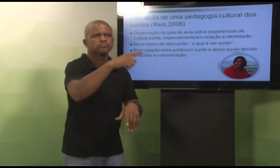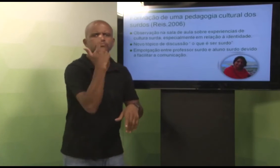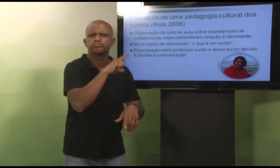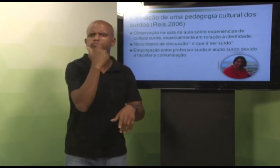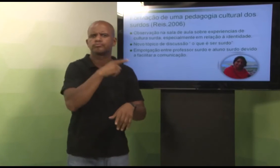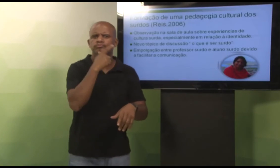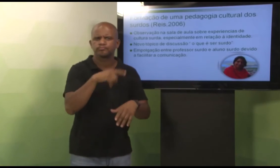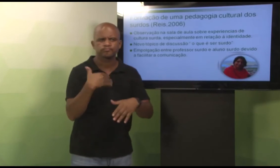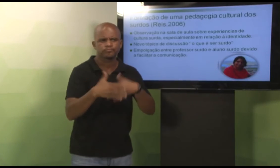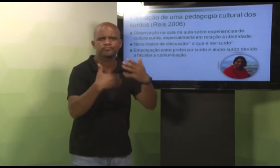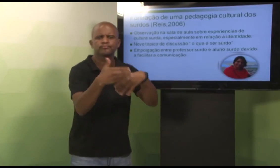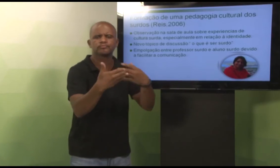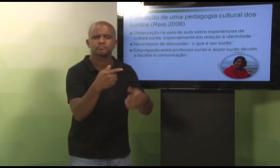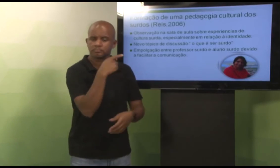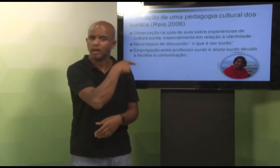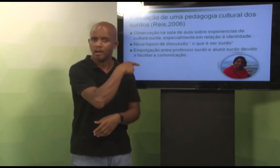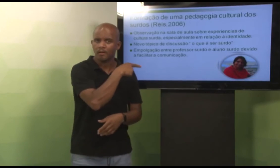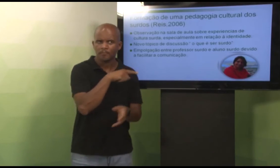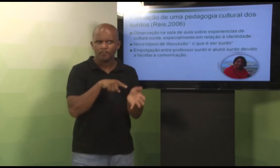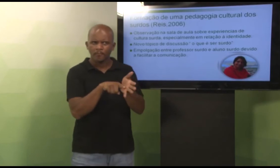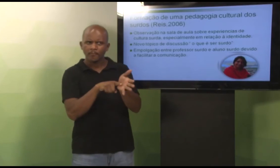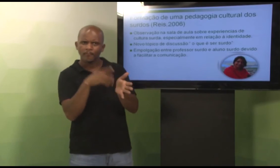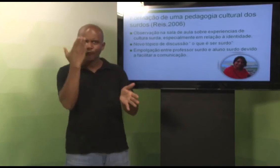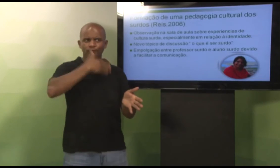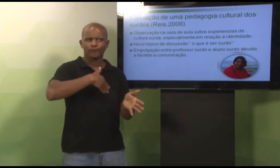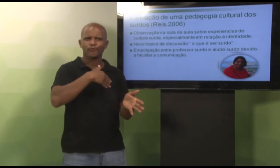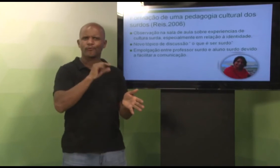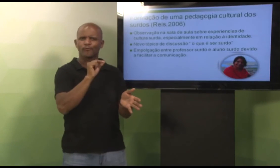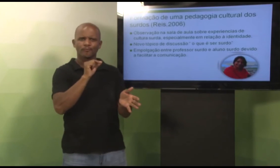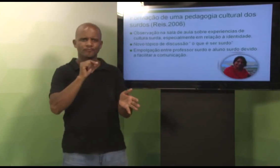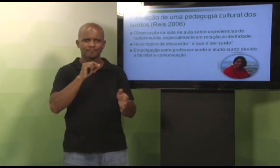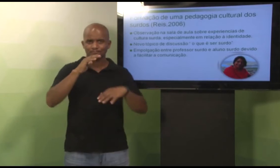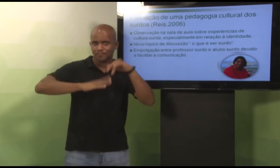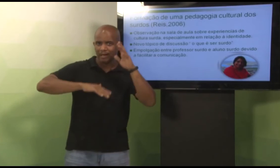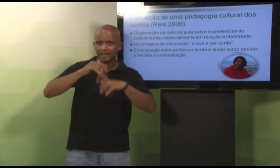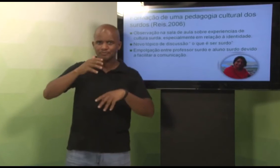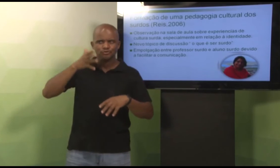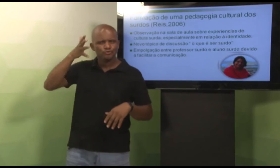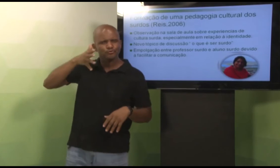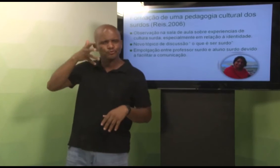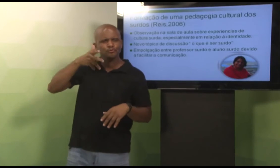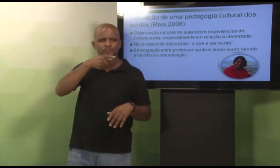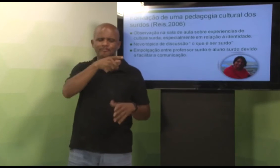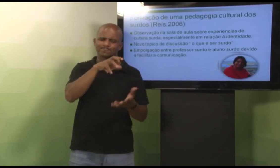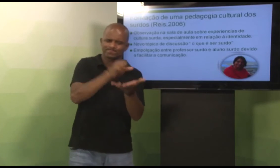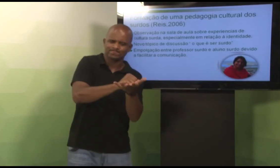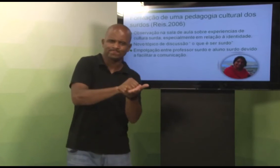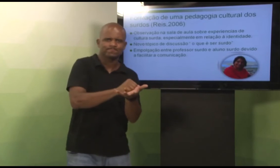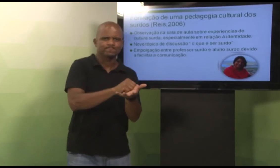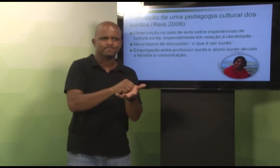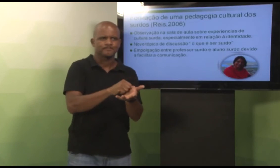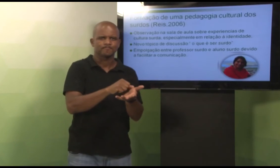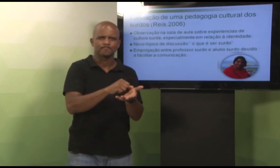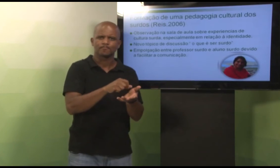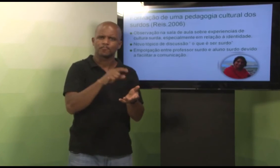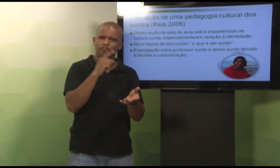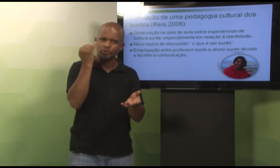encontros entre surdos, eles tinham estratégias de conversação, conseguiam desenvolver. Então, isso provou